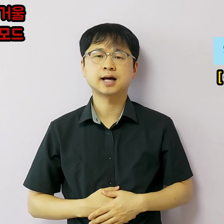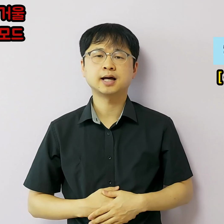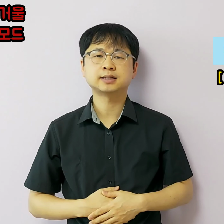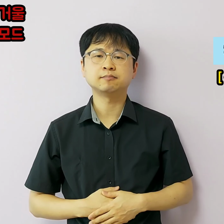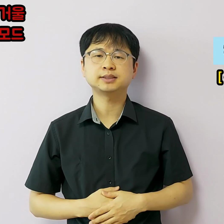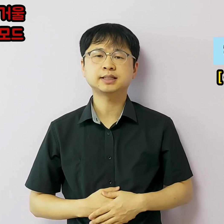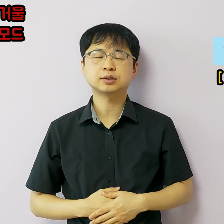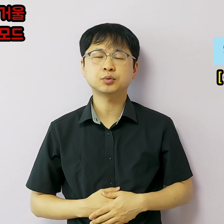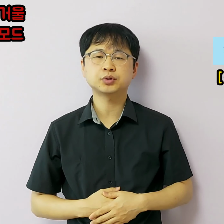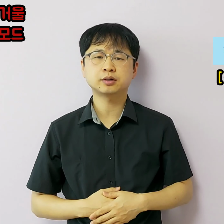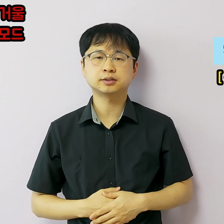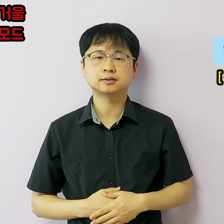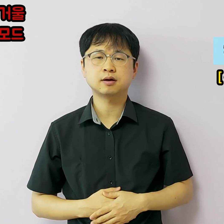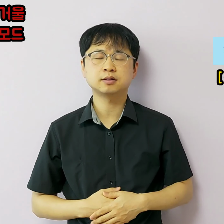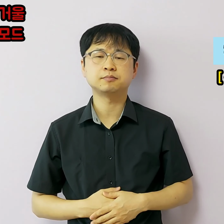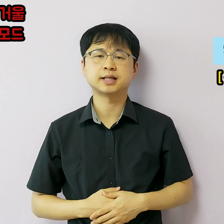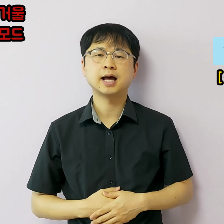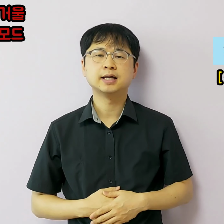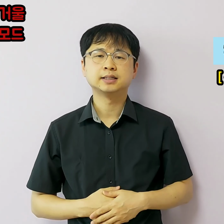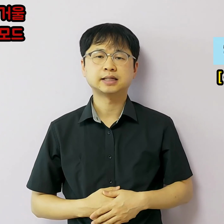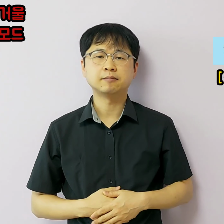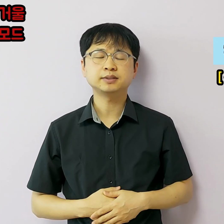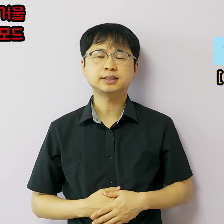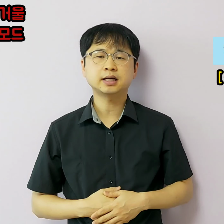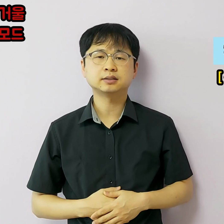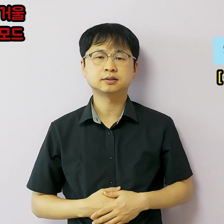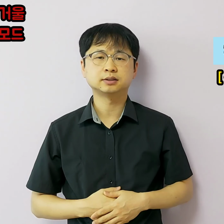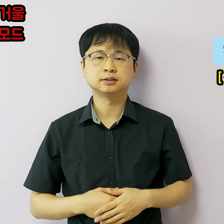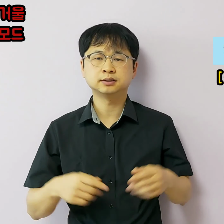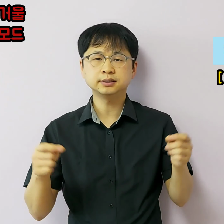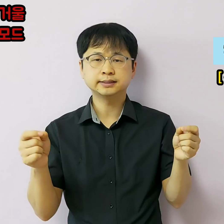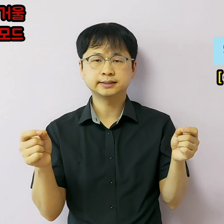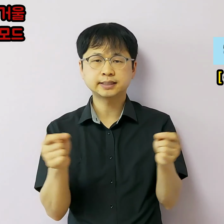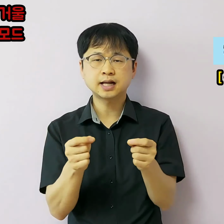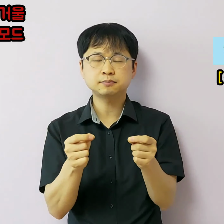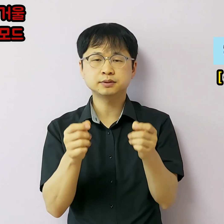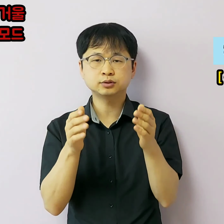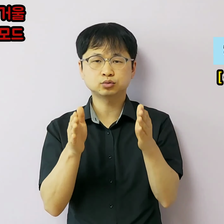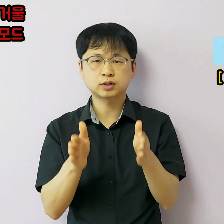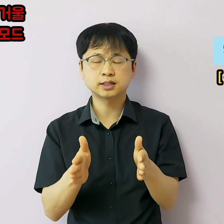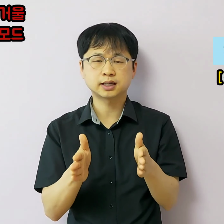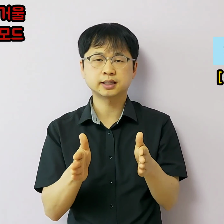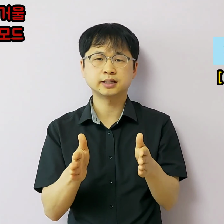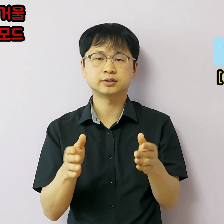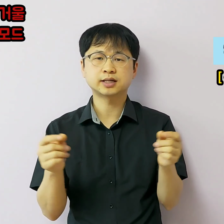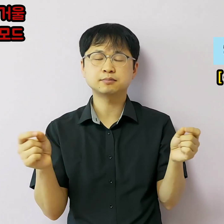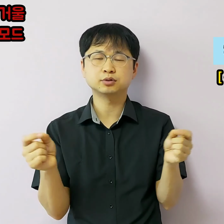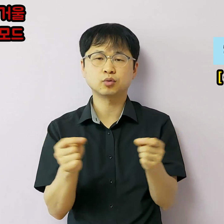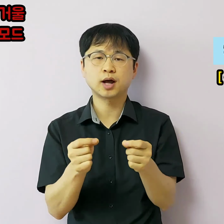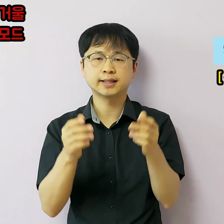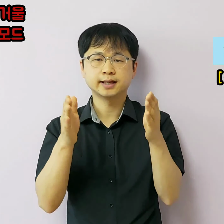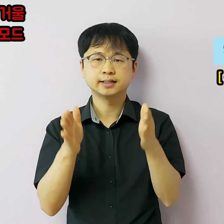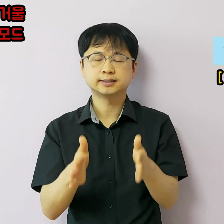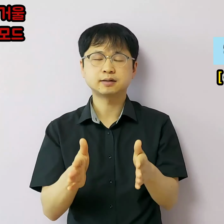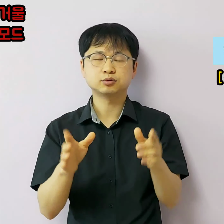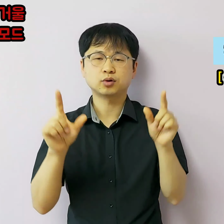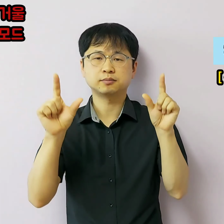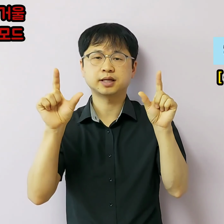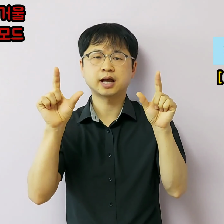가사, 잠시라도 떨어져선입니다. 잠시라는 것은 짧은 순간을 나타내죠. 짧은 동안입니다.